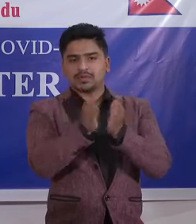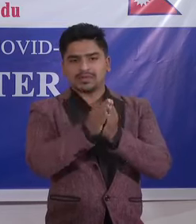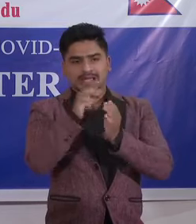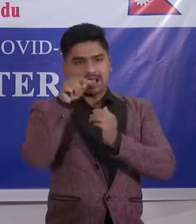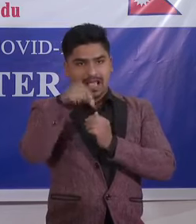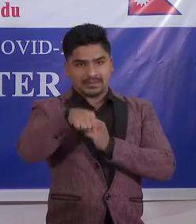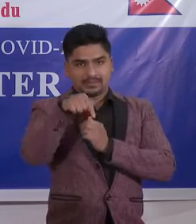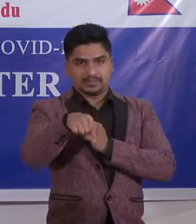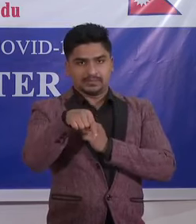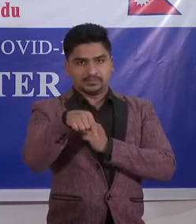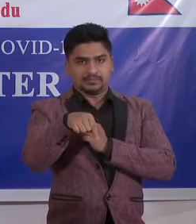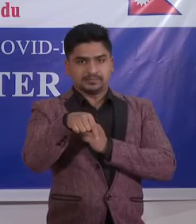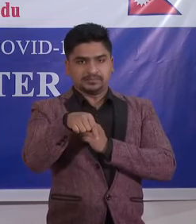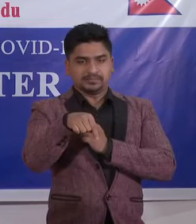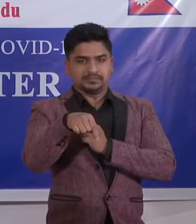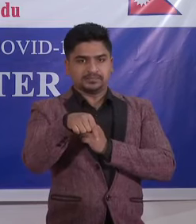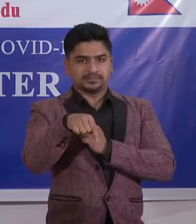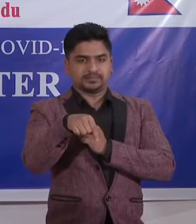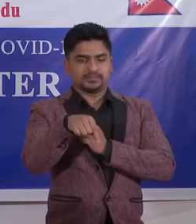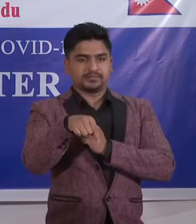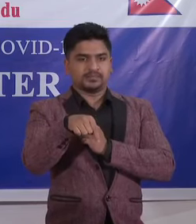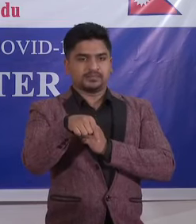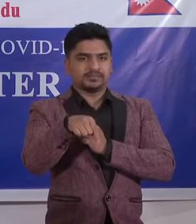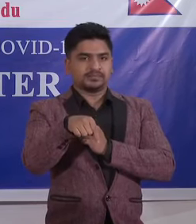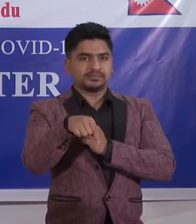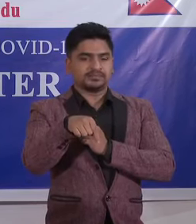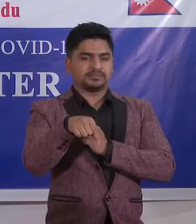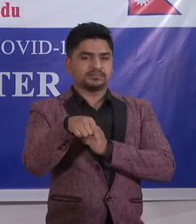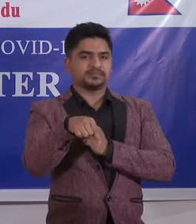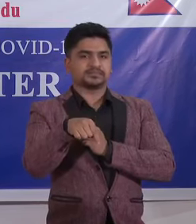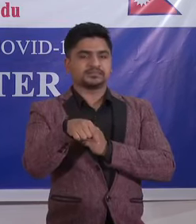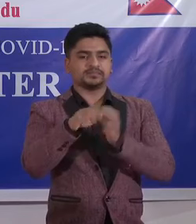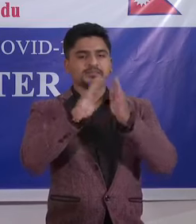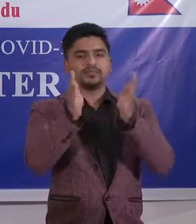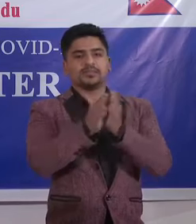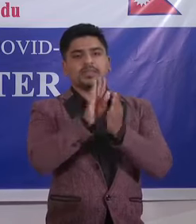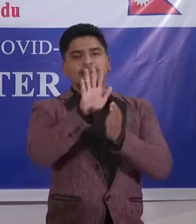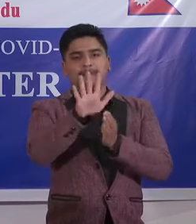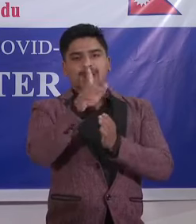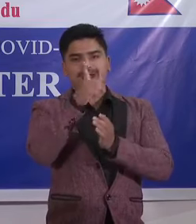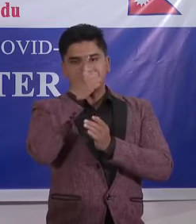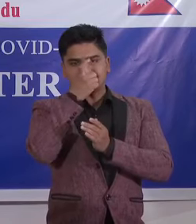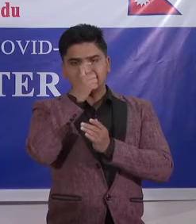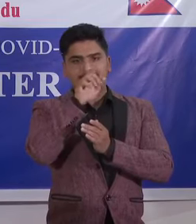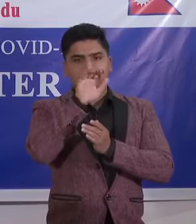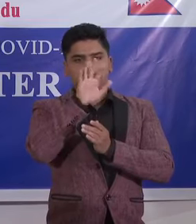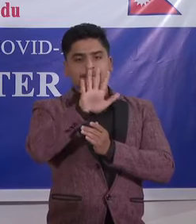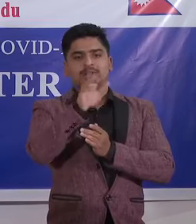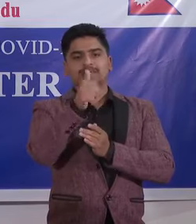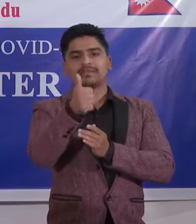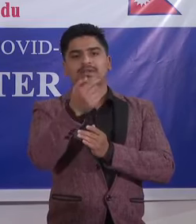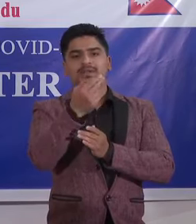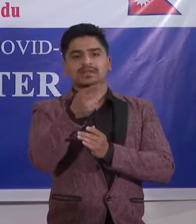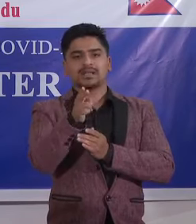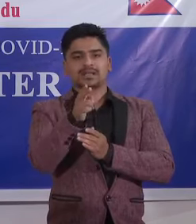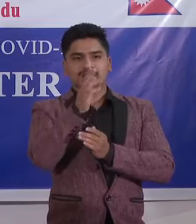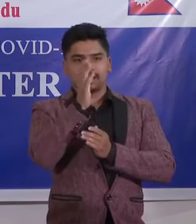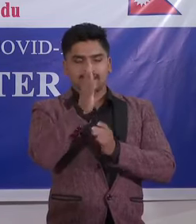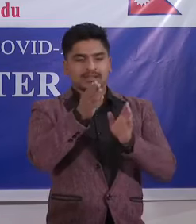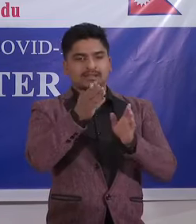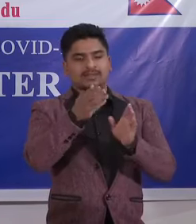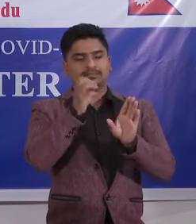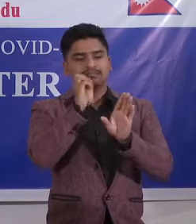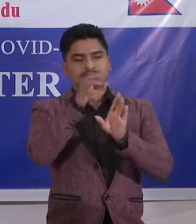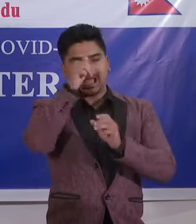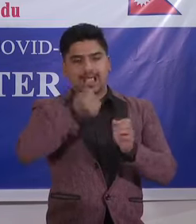आज यो चाई जम्मा पांचौ arguments चेपनन्न जाना ले इंक्तरी